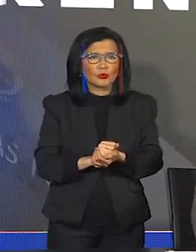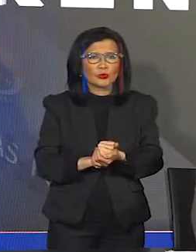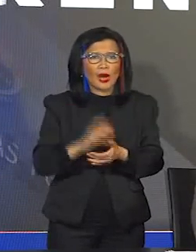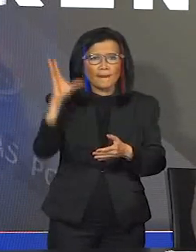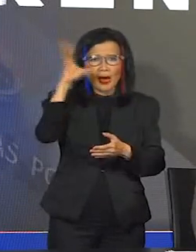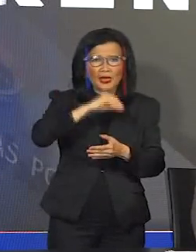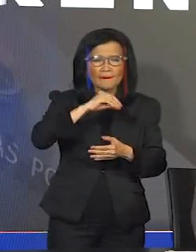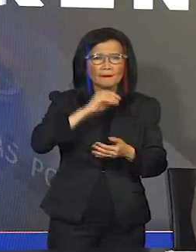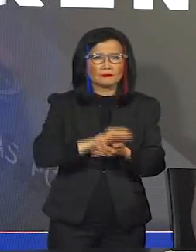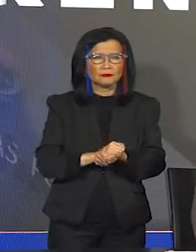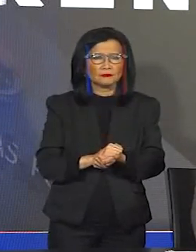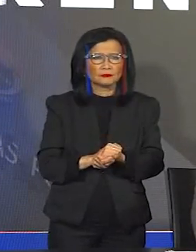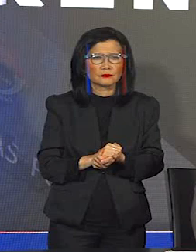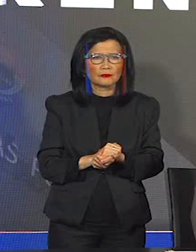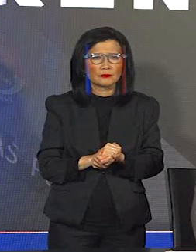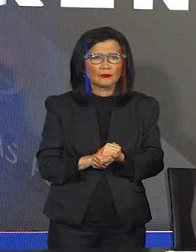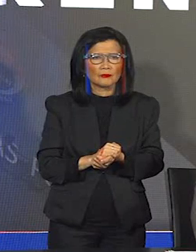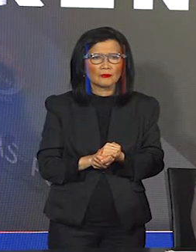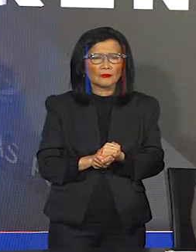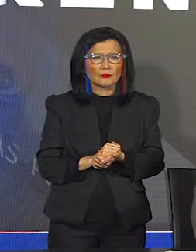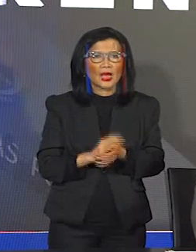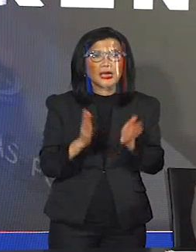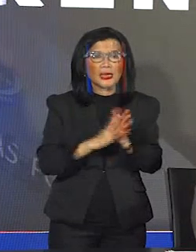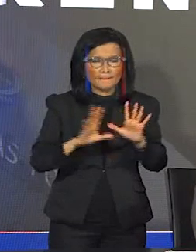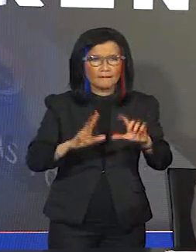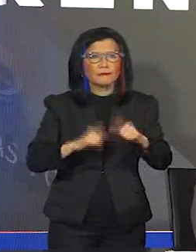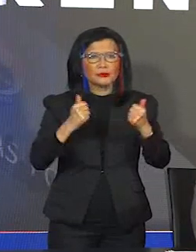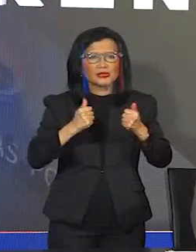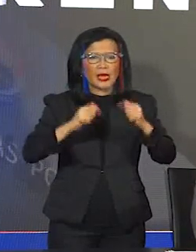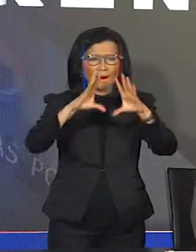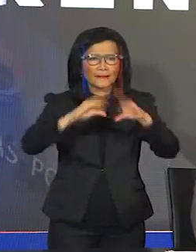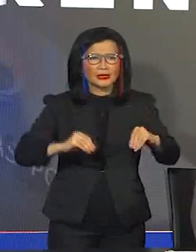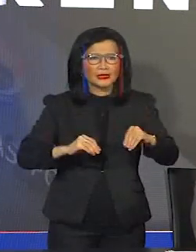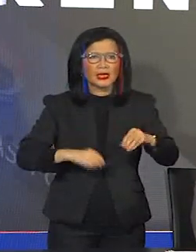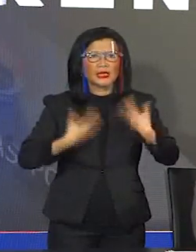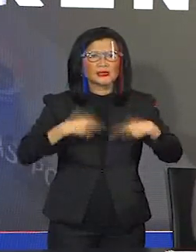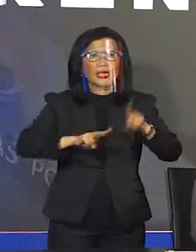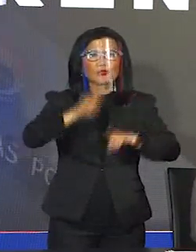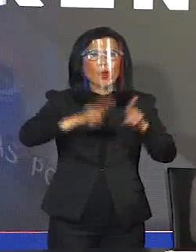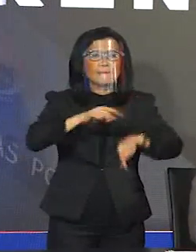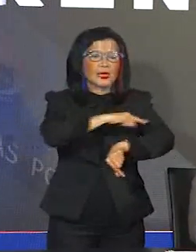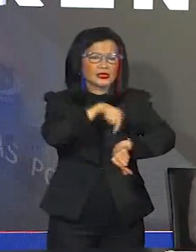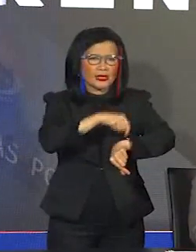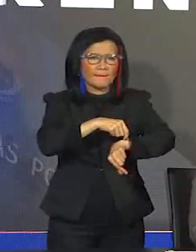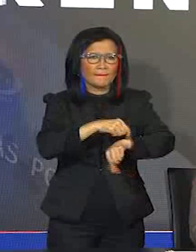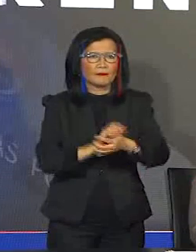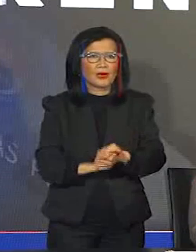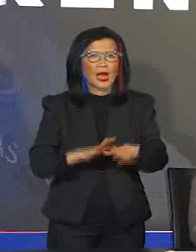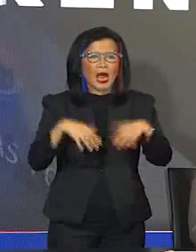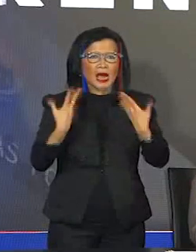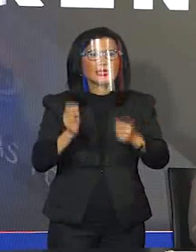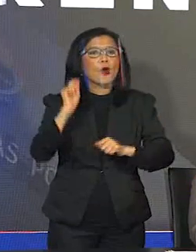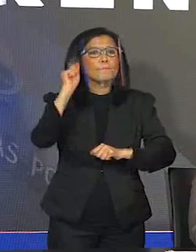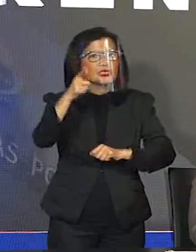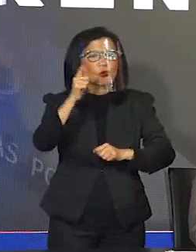19.00 waktu setempat dan berhasil dipadamkan setelah 12 jam kemudian atau pada